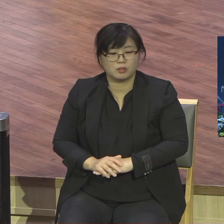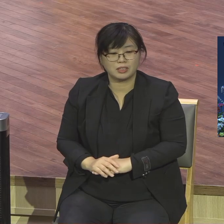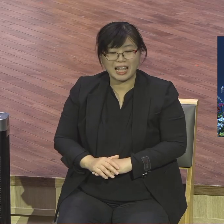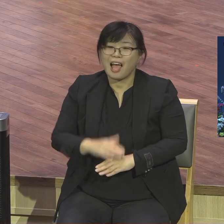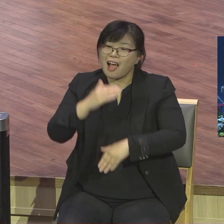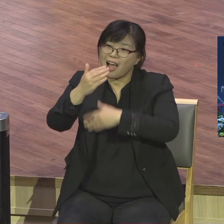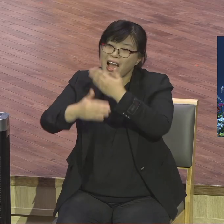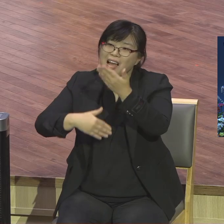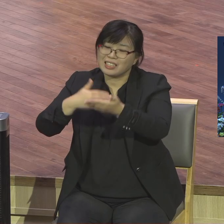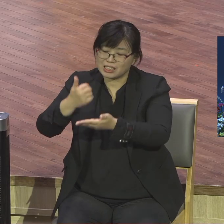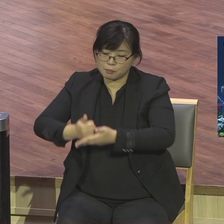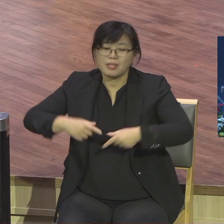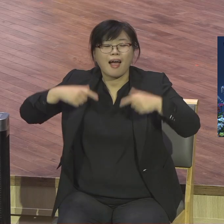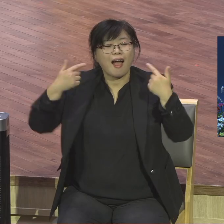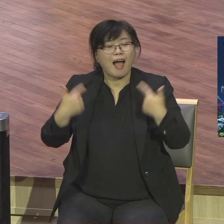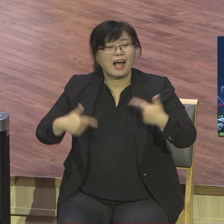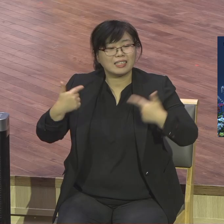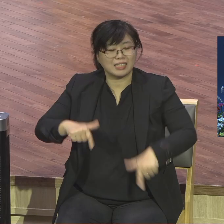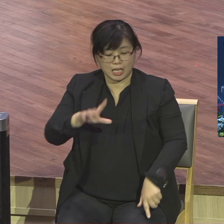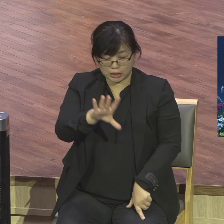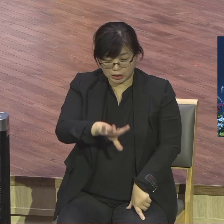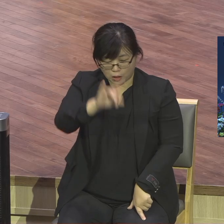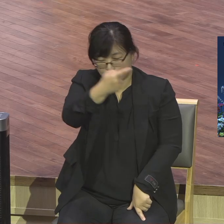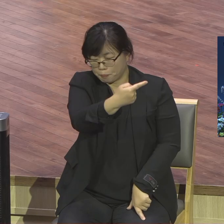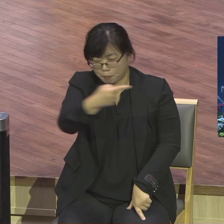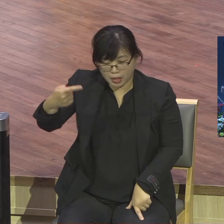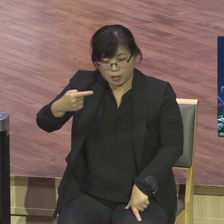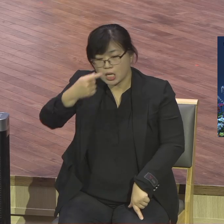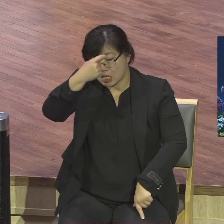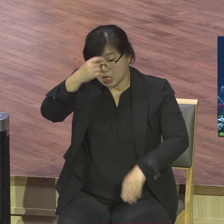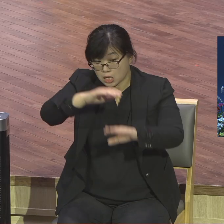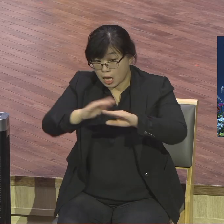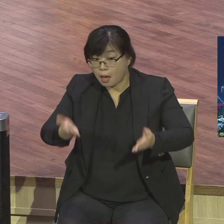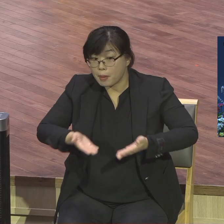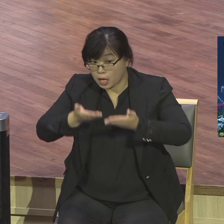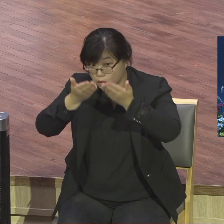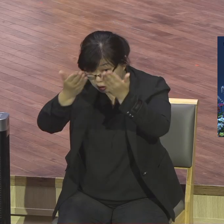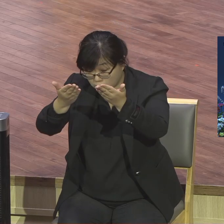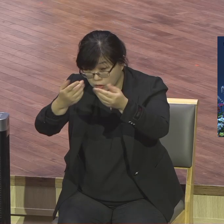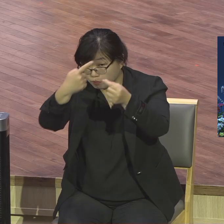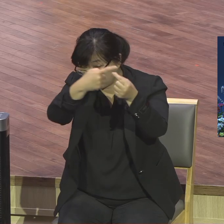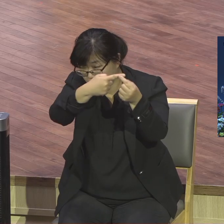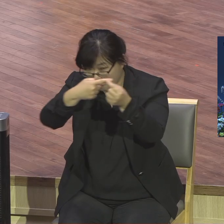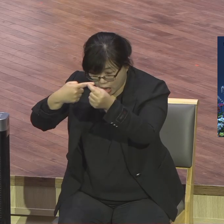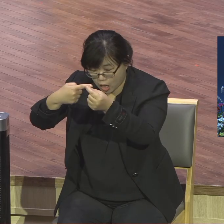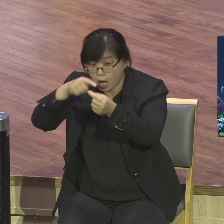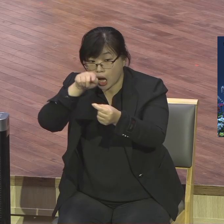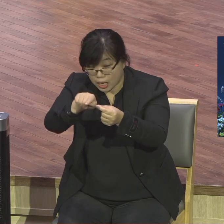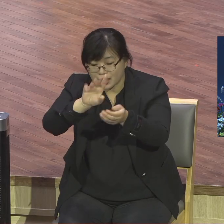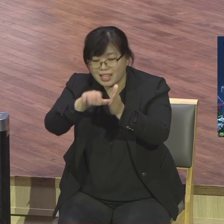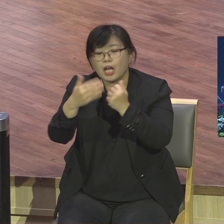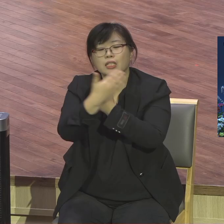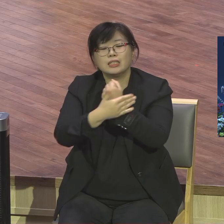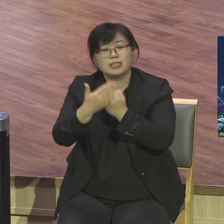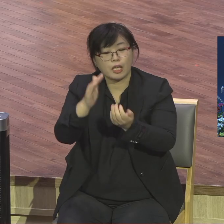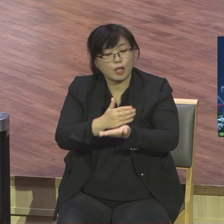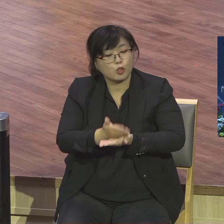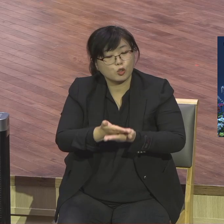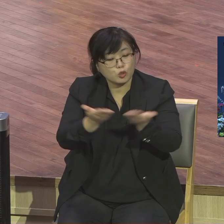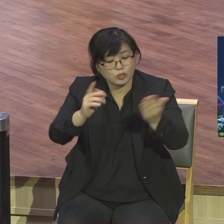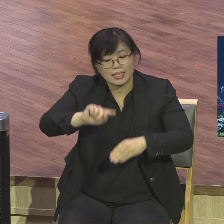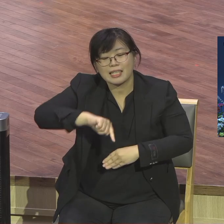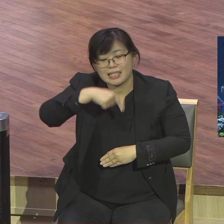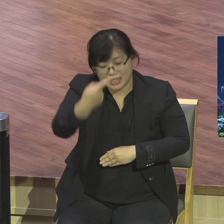만들 그리고 그리스도인들의 모든 실패는 예배의 영광을 경험하지 못한